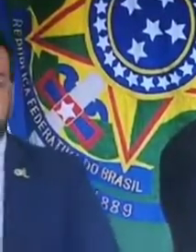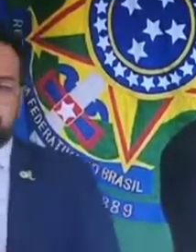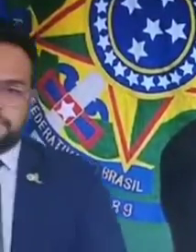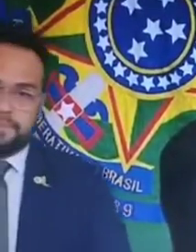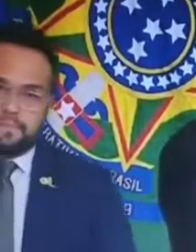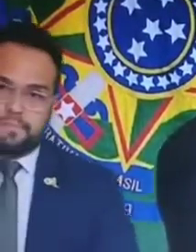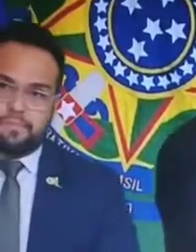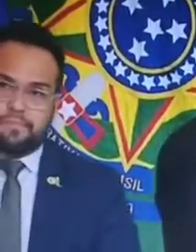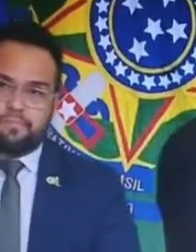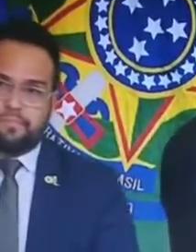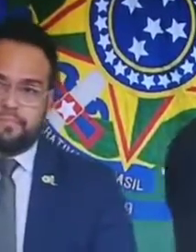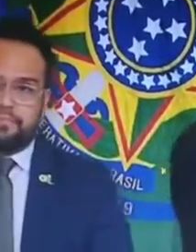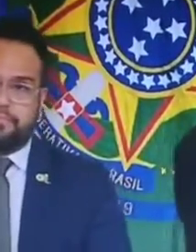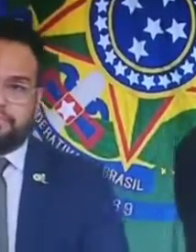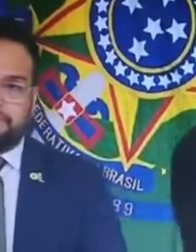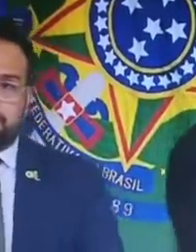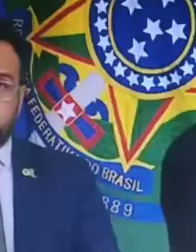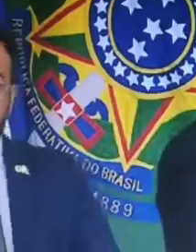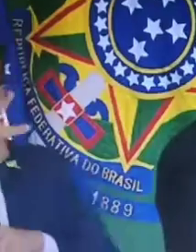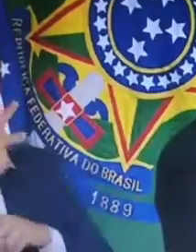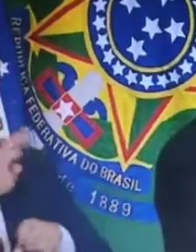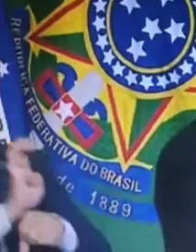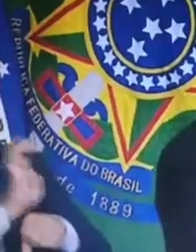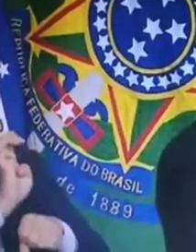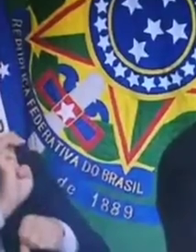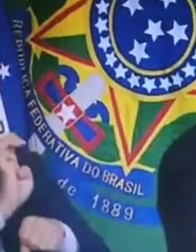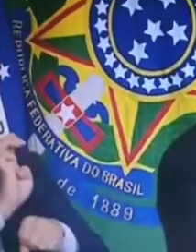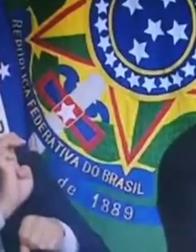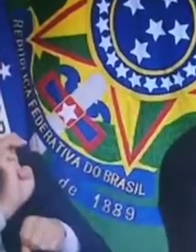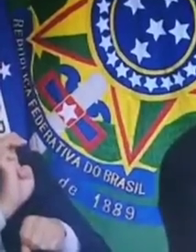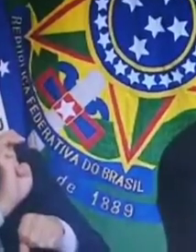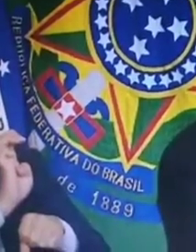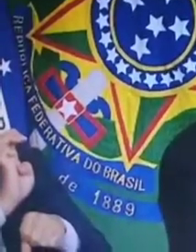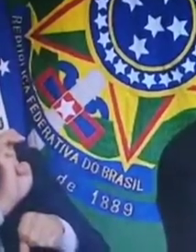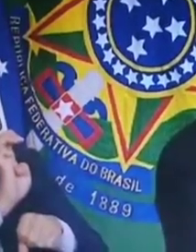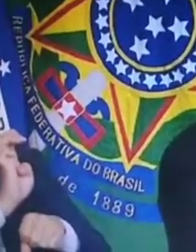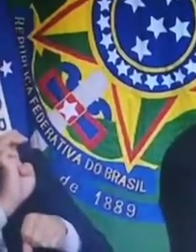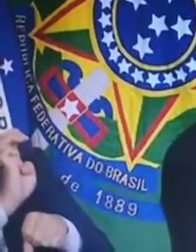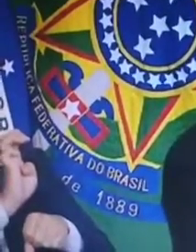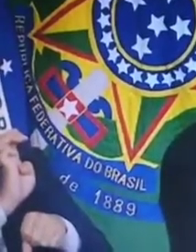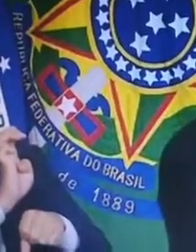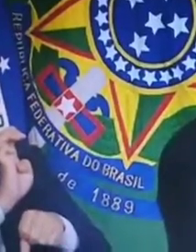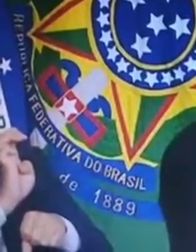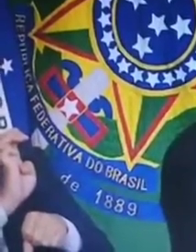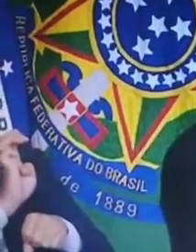Nelcimar, teu estado tem esse problema. No mundo